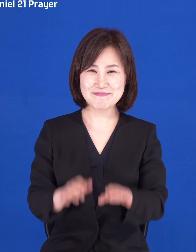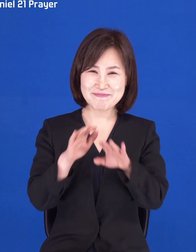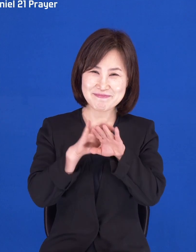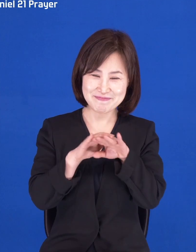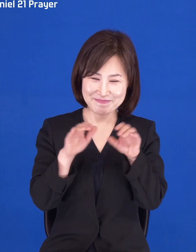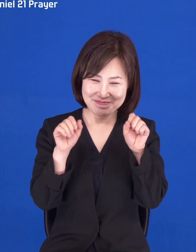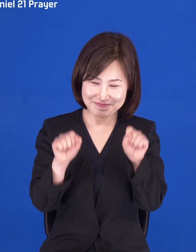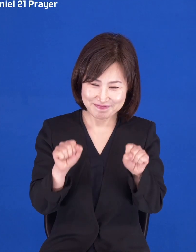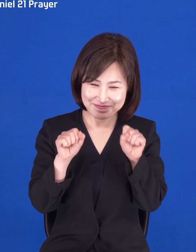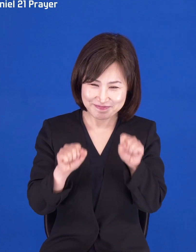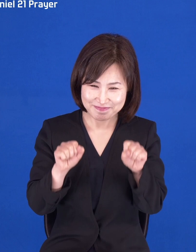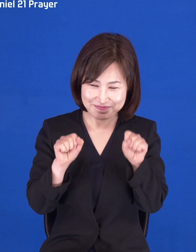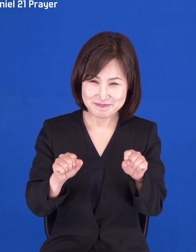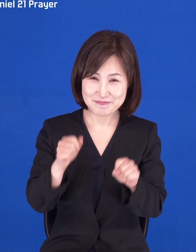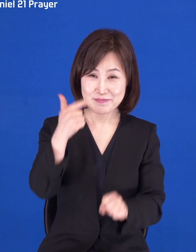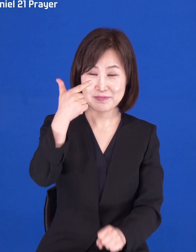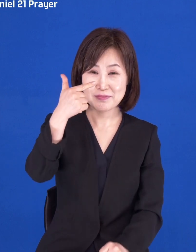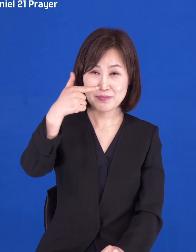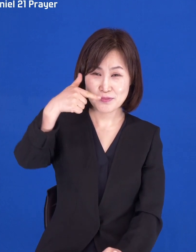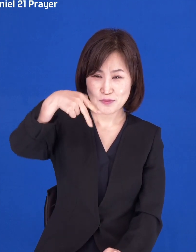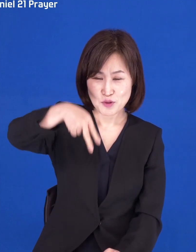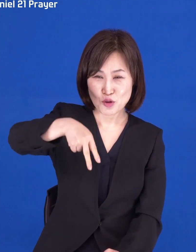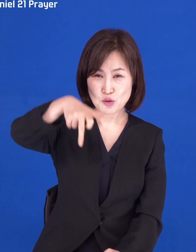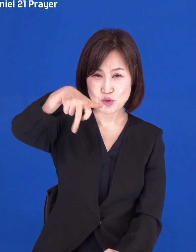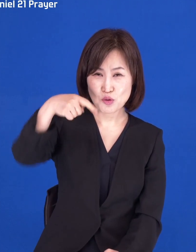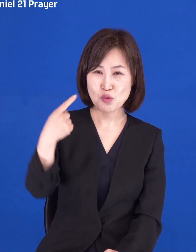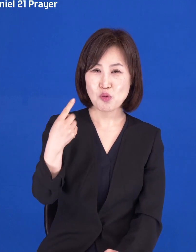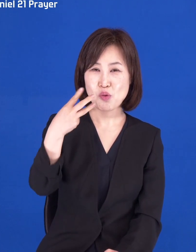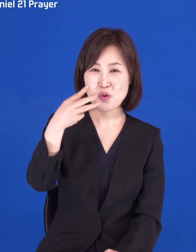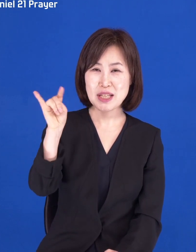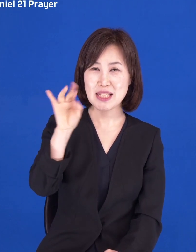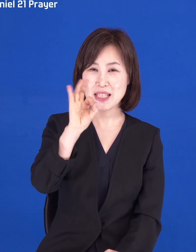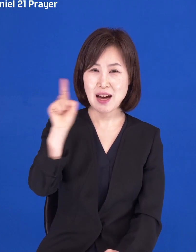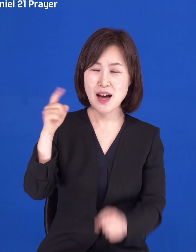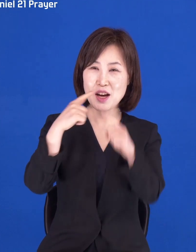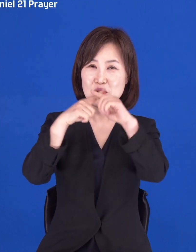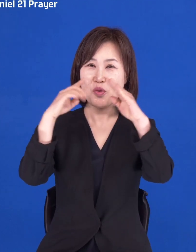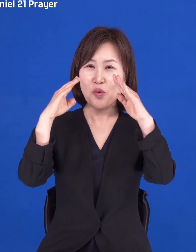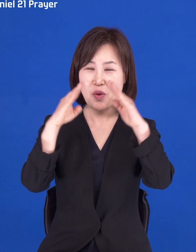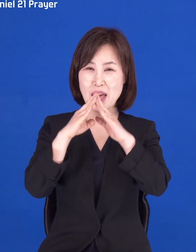안녕하세요. 뉴코리아 교회 김은진입니다.